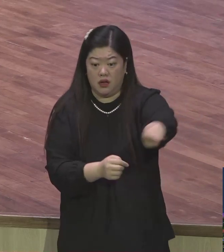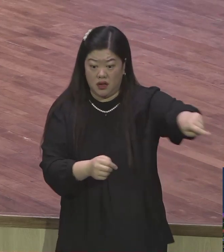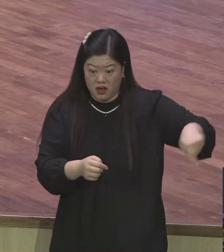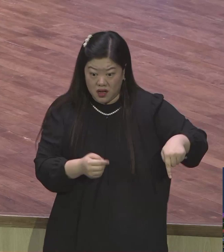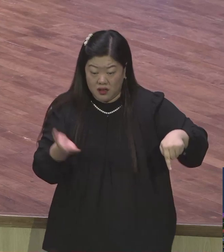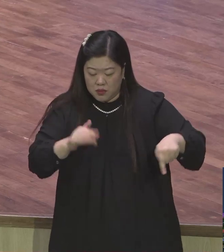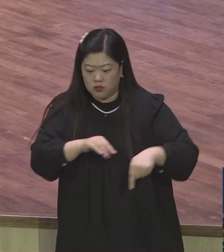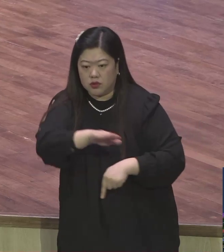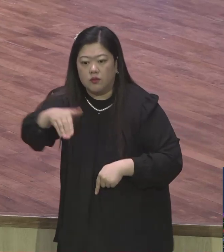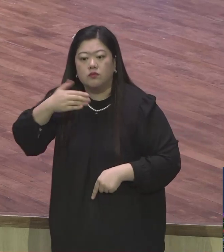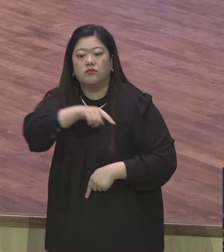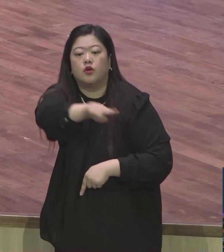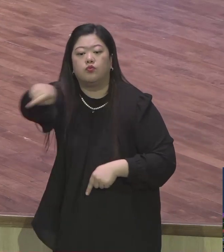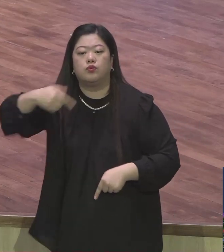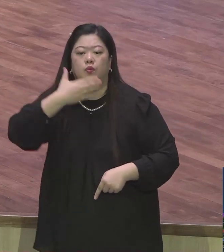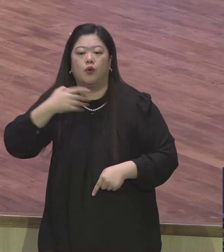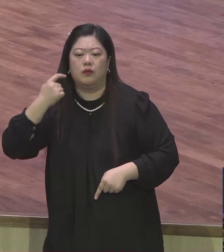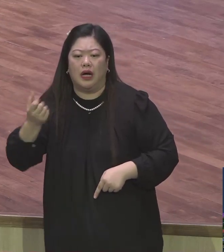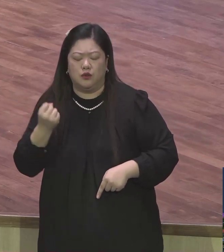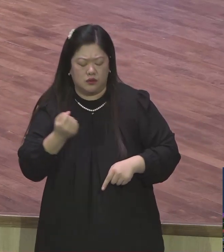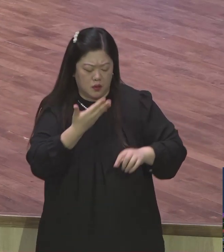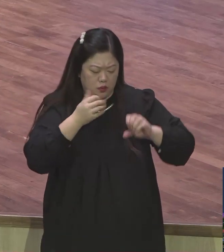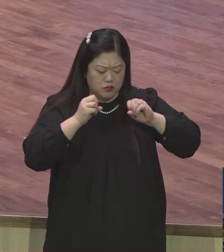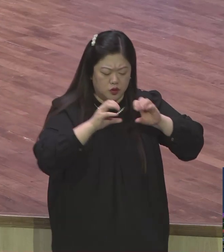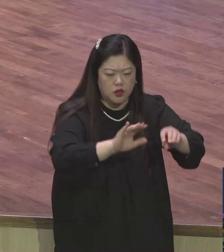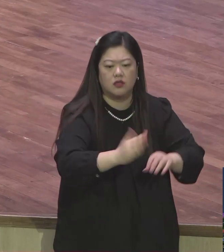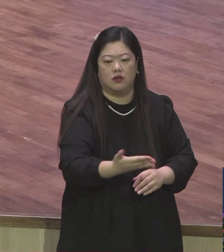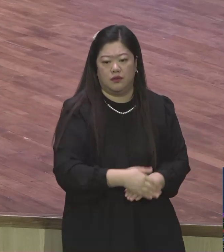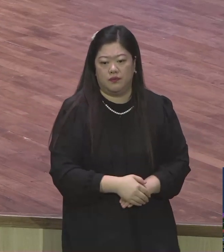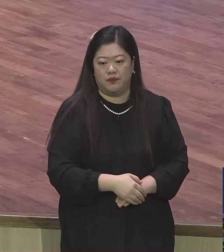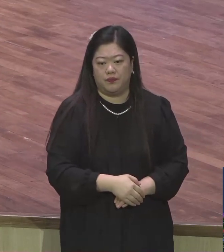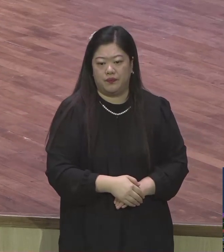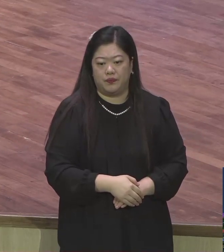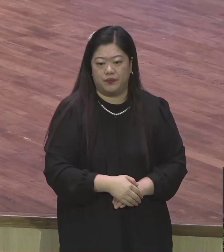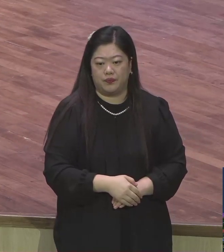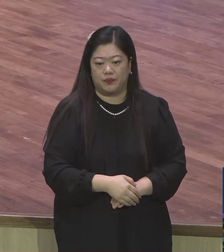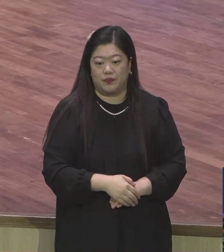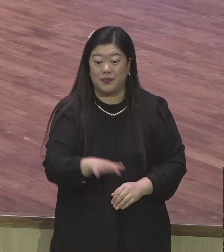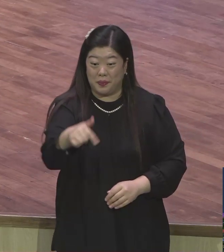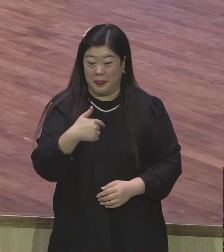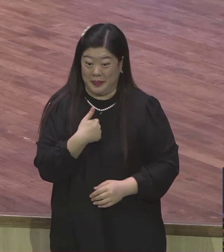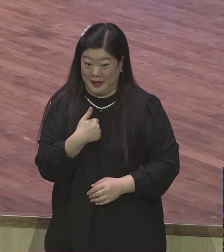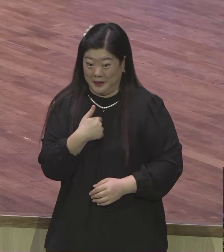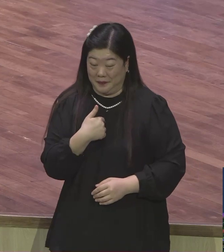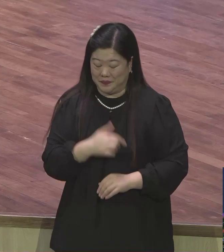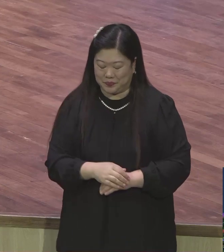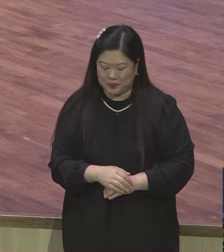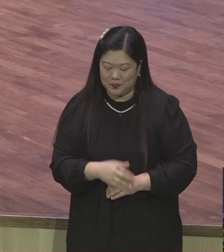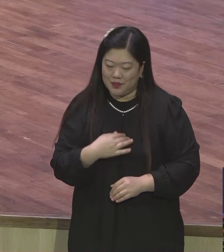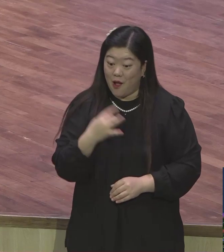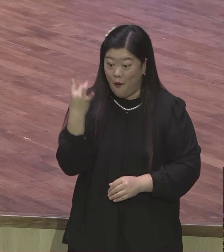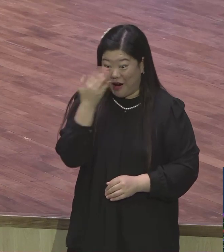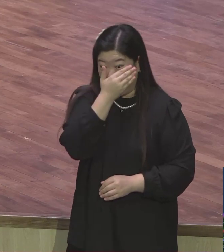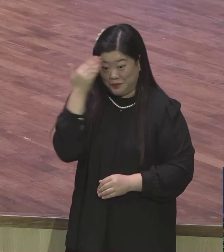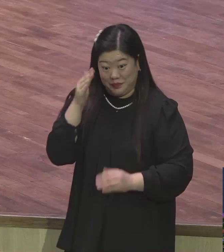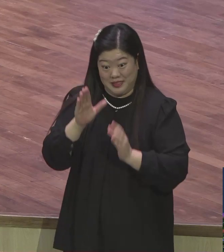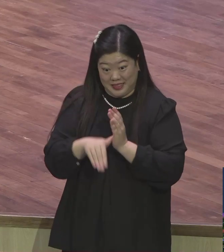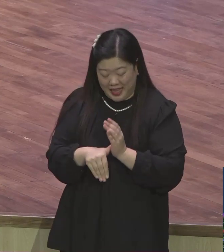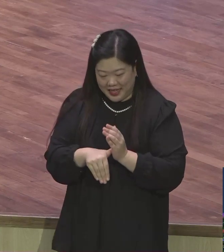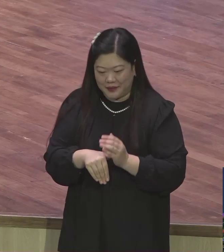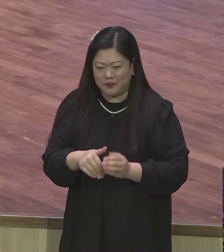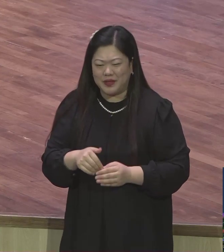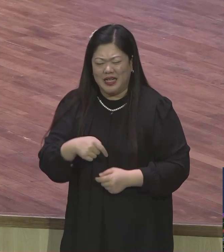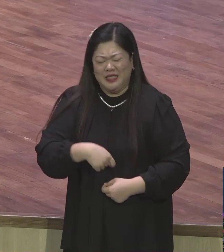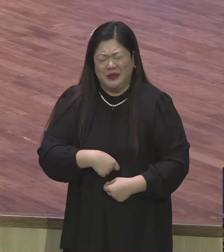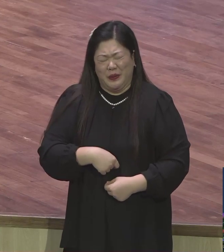나는 평생 살면서 누구에게 지도받은 적이 없는 사람. 누구를 같이 가입한 적이 없는.